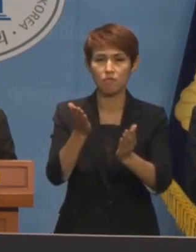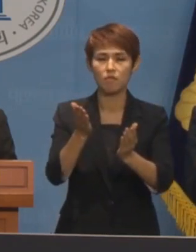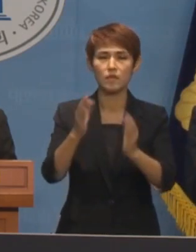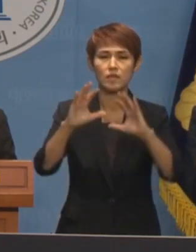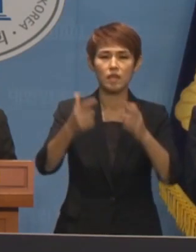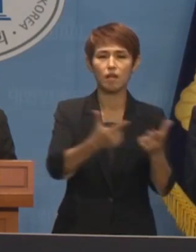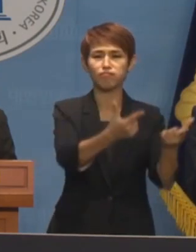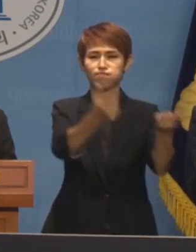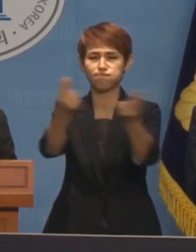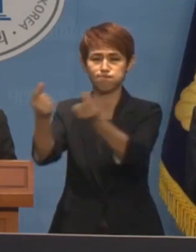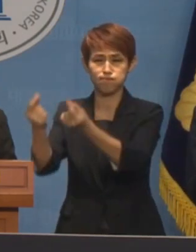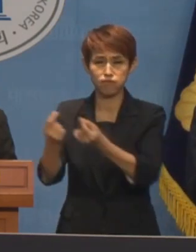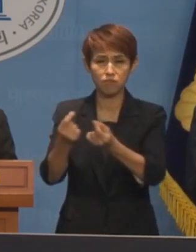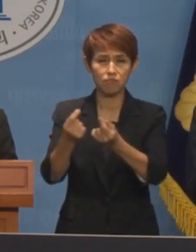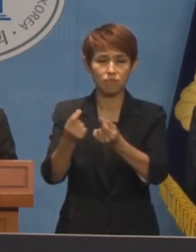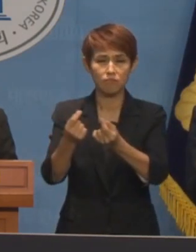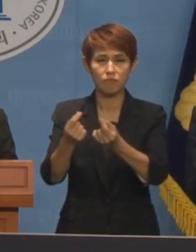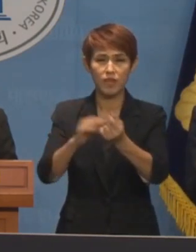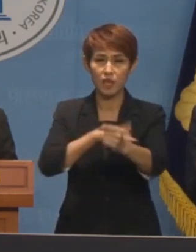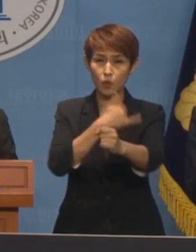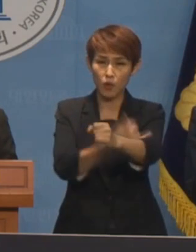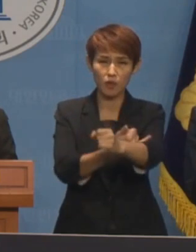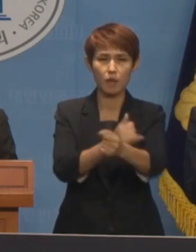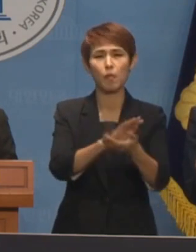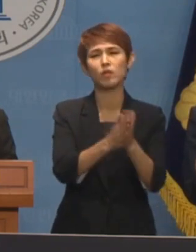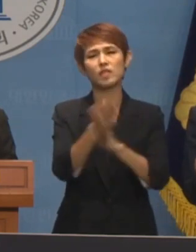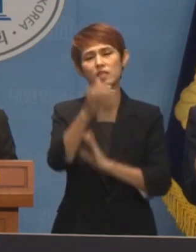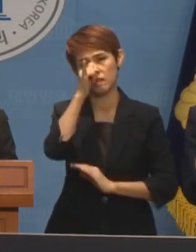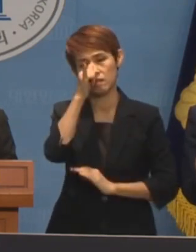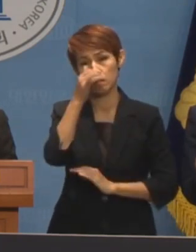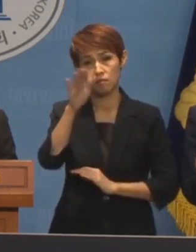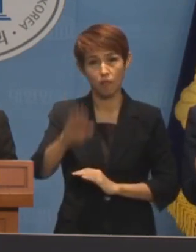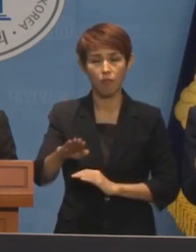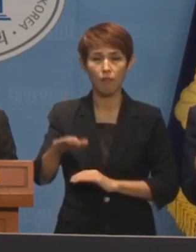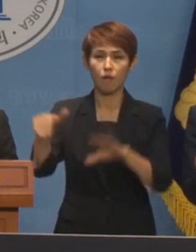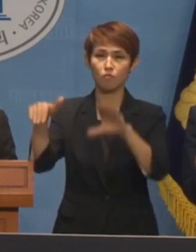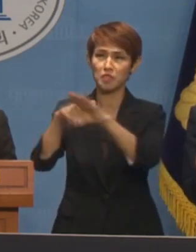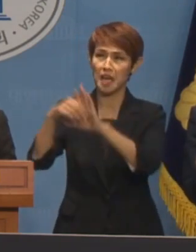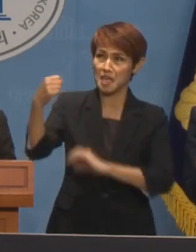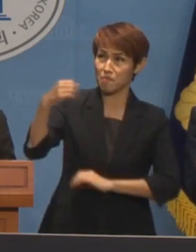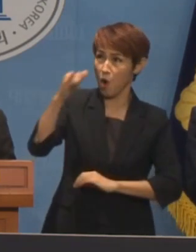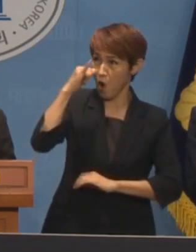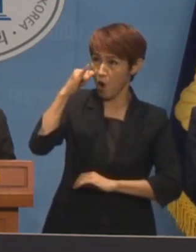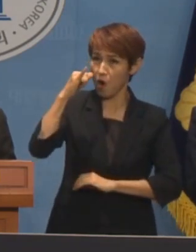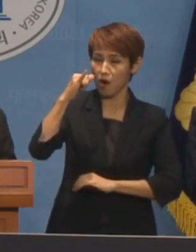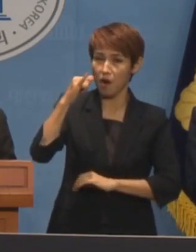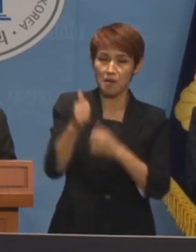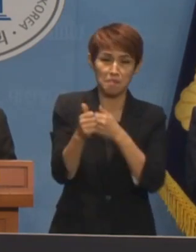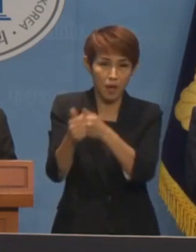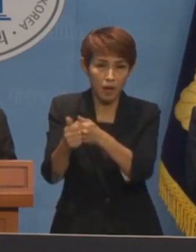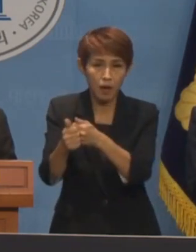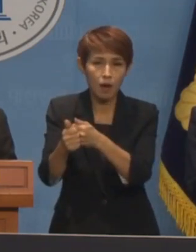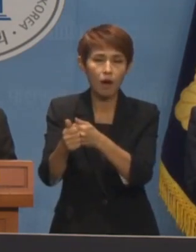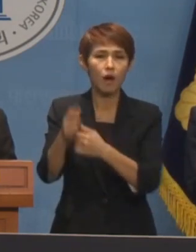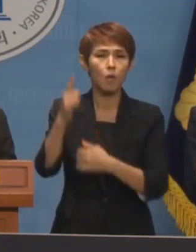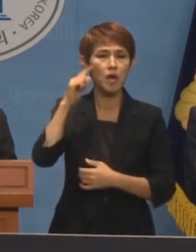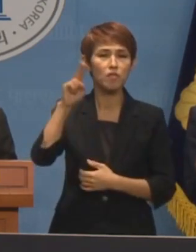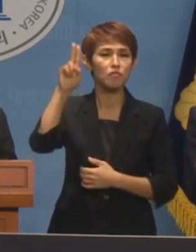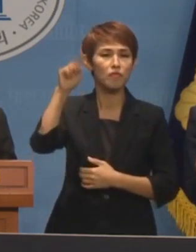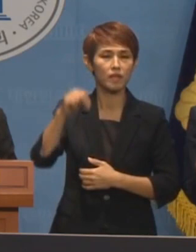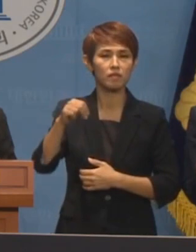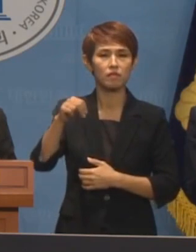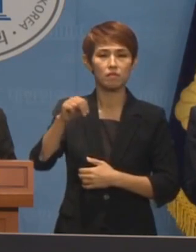인권에서 변질된 인권임에도 문화 사대주의적인 시각에서 왜 이를 따르지 않느냐고